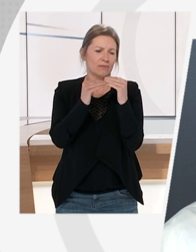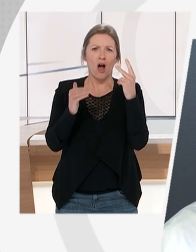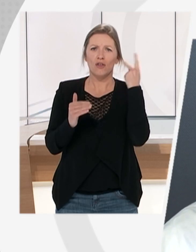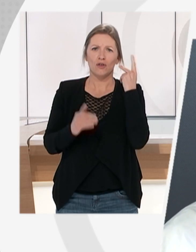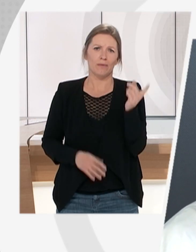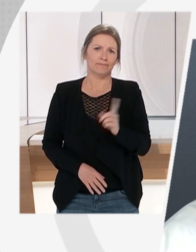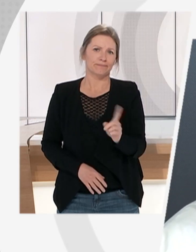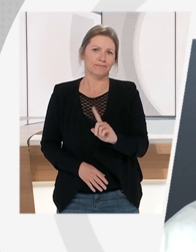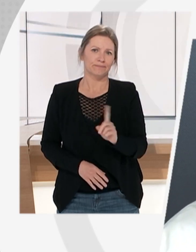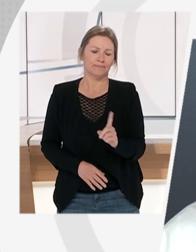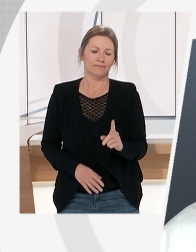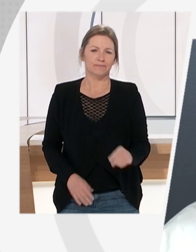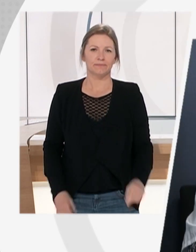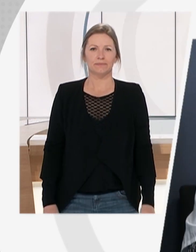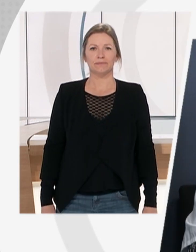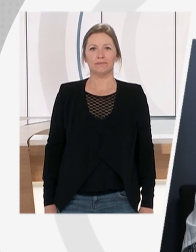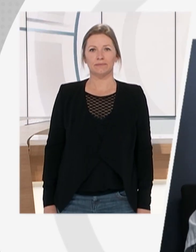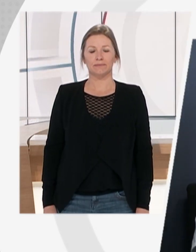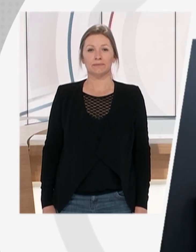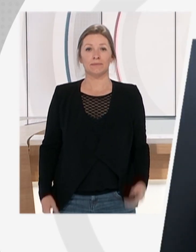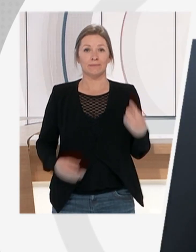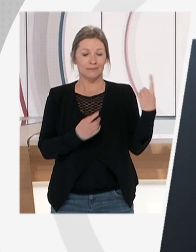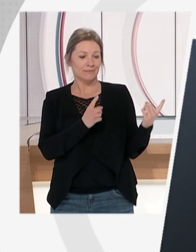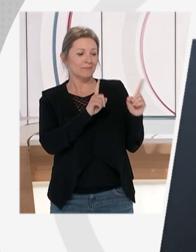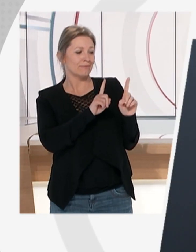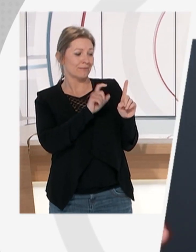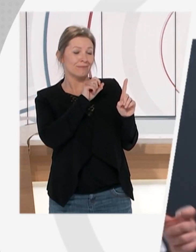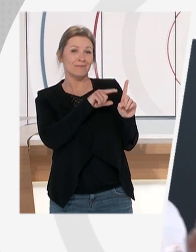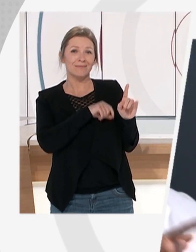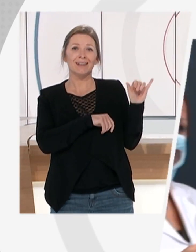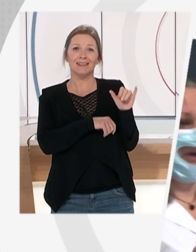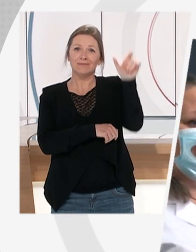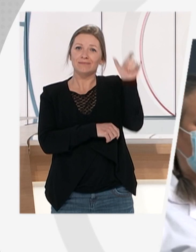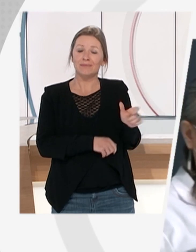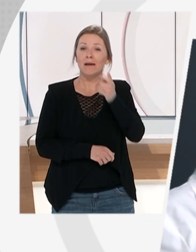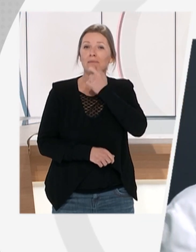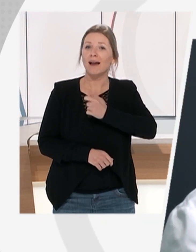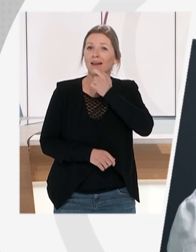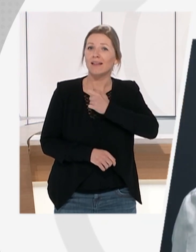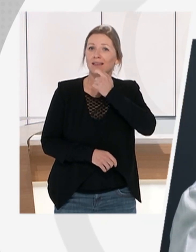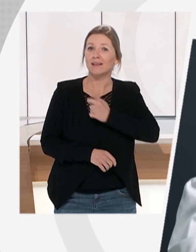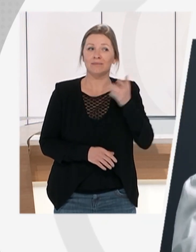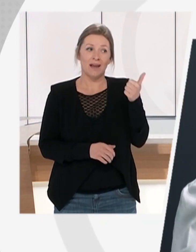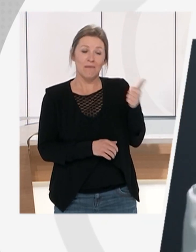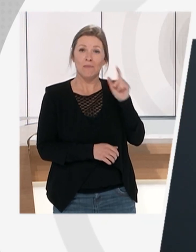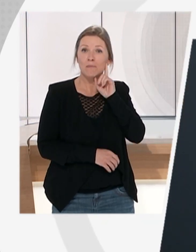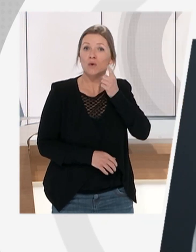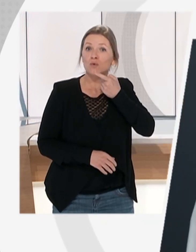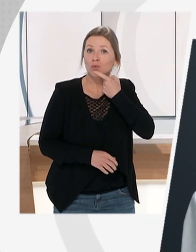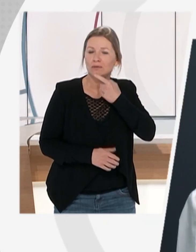n'était pas équivalente à celle des entendants. Aux côtés du psychiatre, Marianique Le Gouen, elle-même